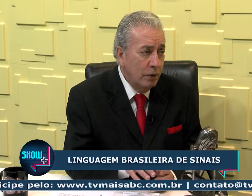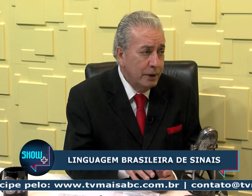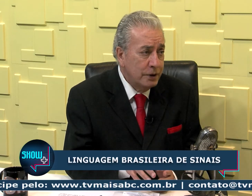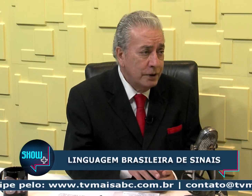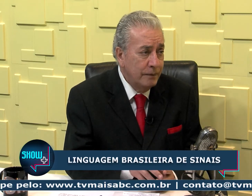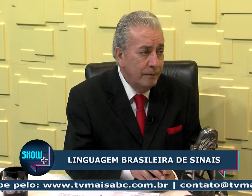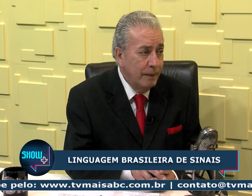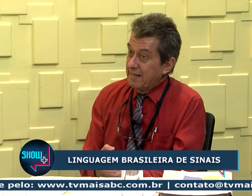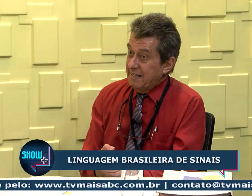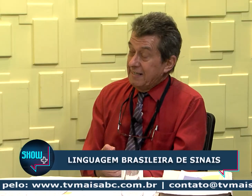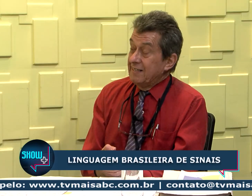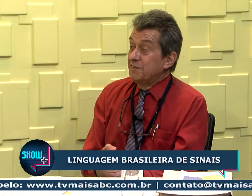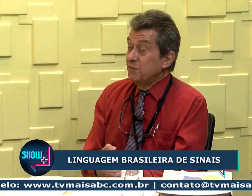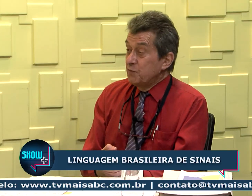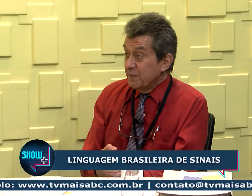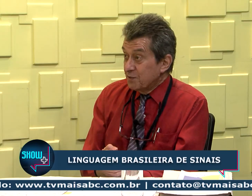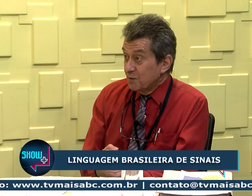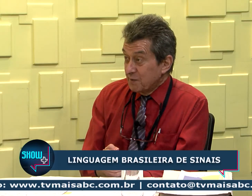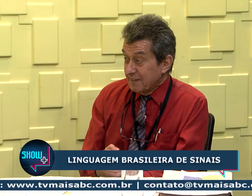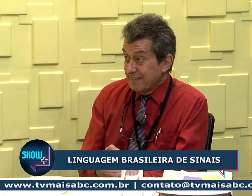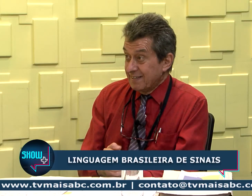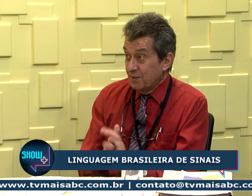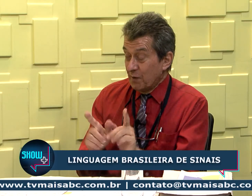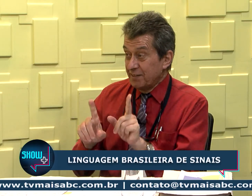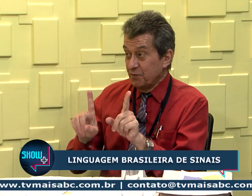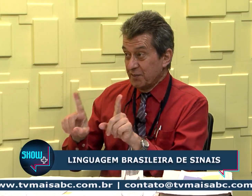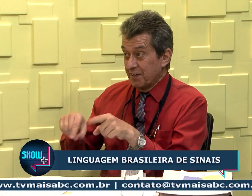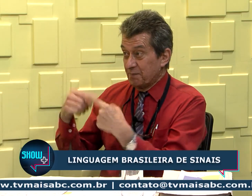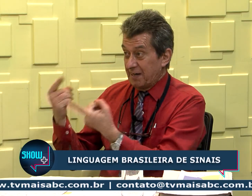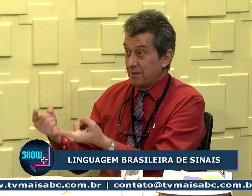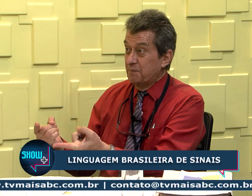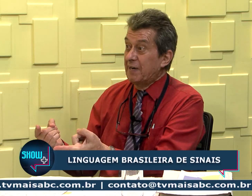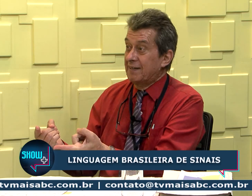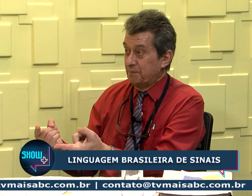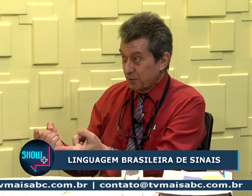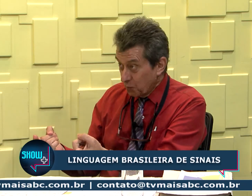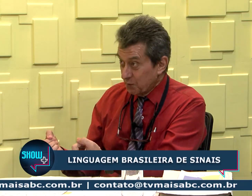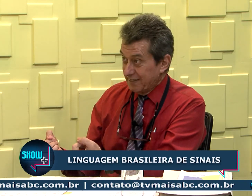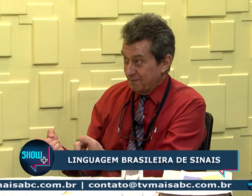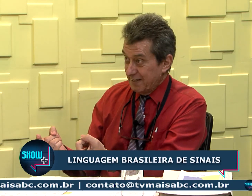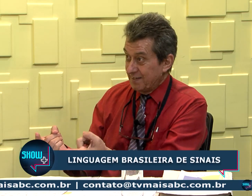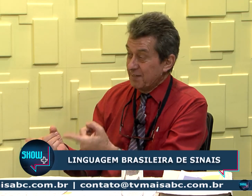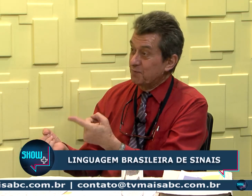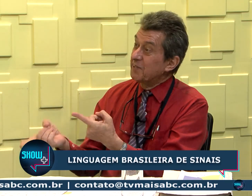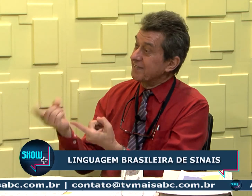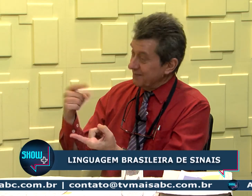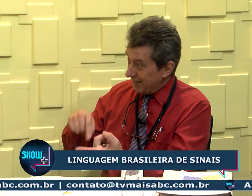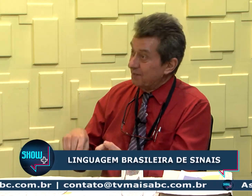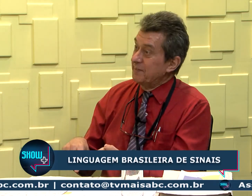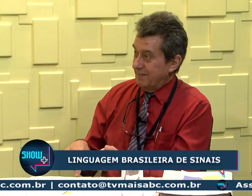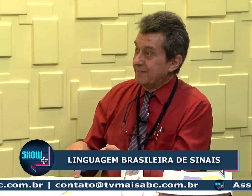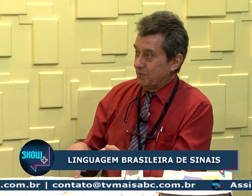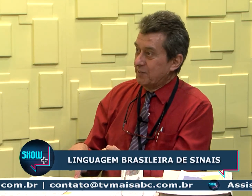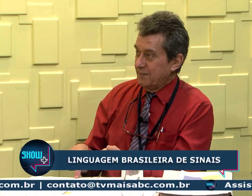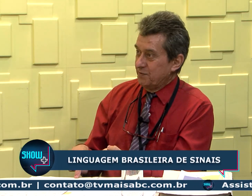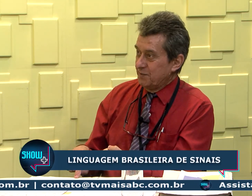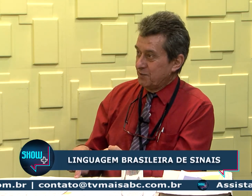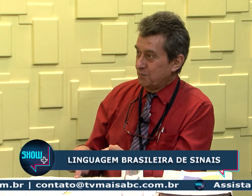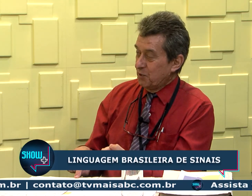é difícil dizer não é difícil até a pergunta mas a resposta ela vem se tornando difícil porque